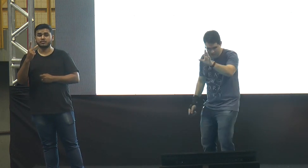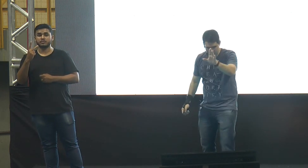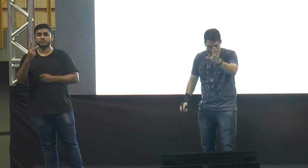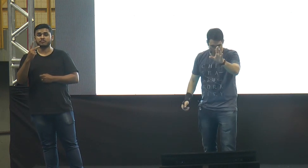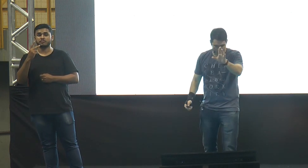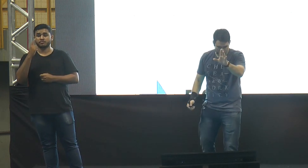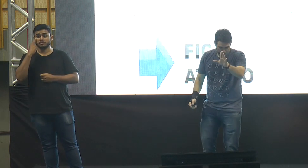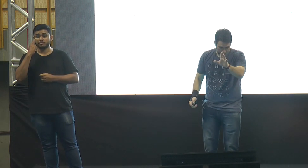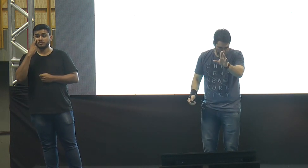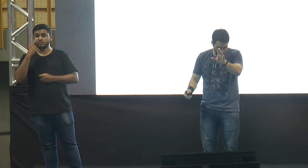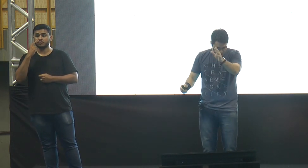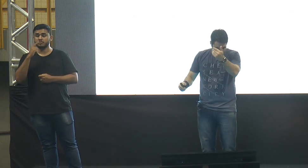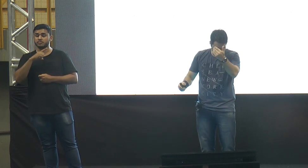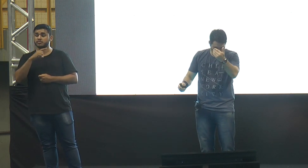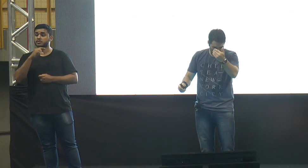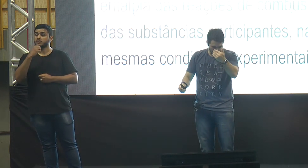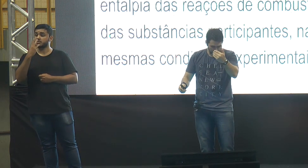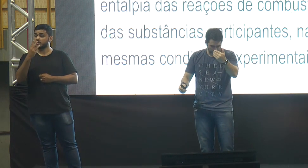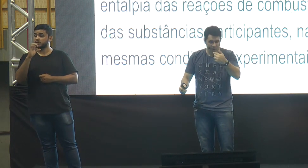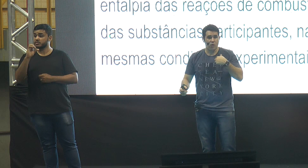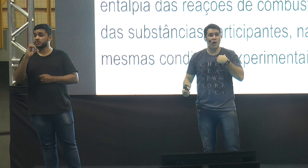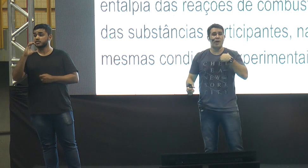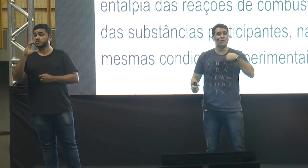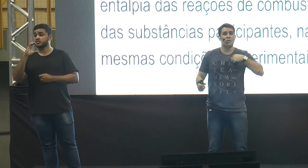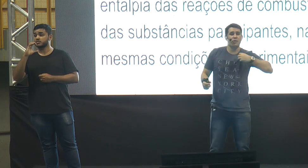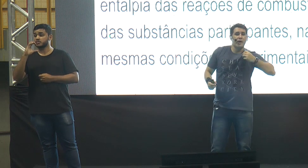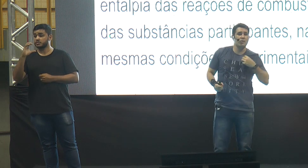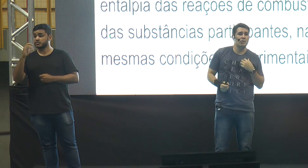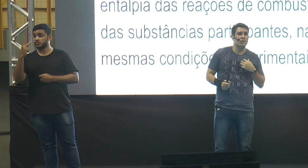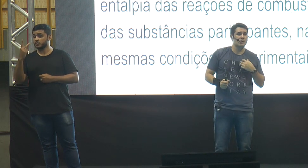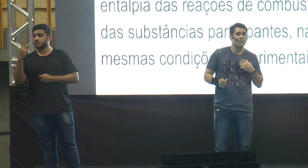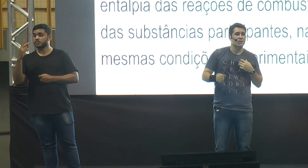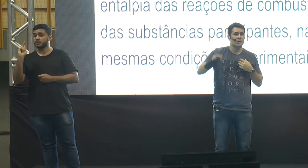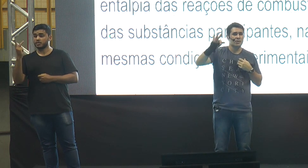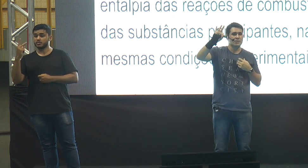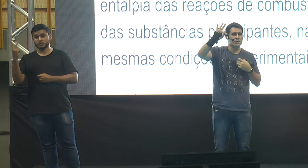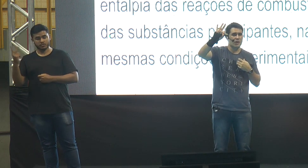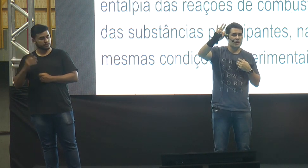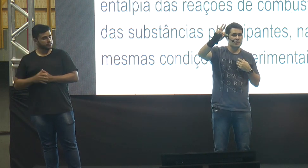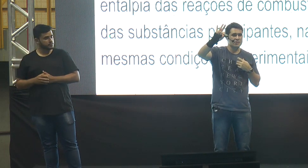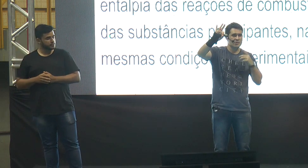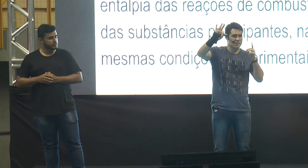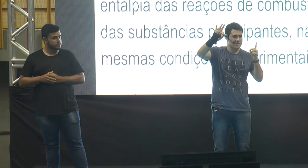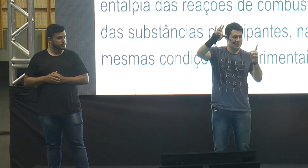calma, calma, presta atenção, ó. Deixa eu voltar. Qual a reação que eu quero?